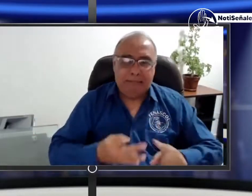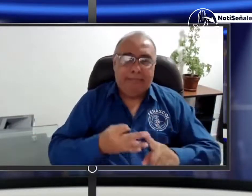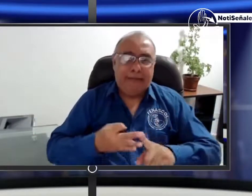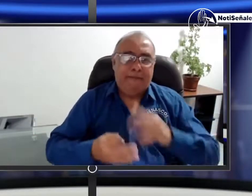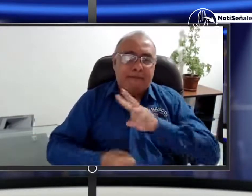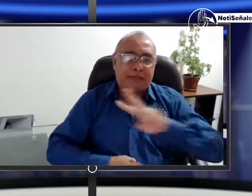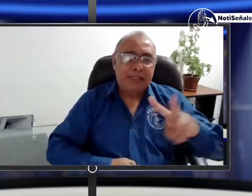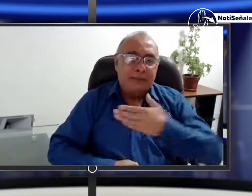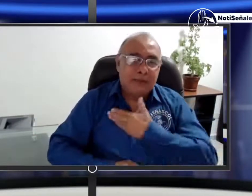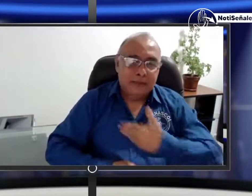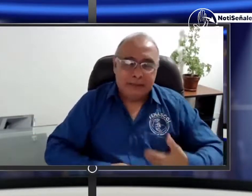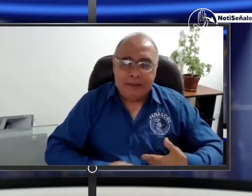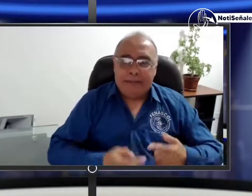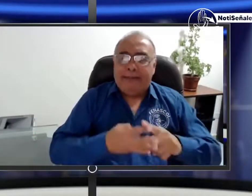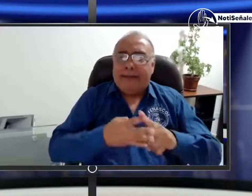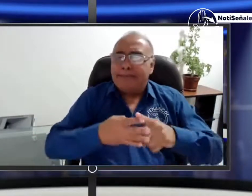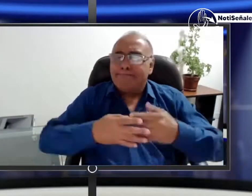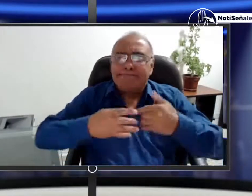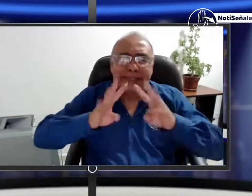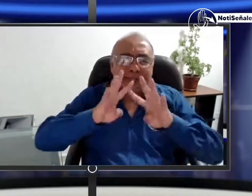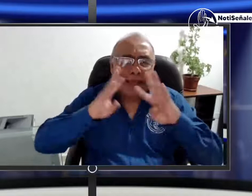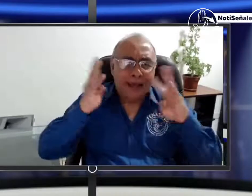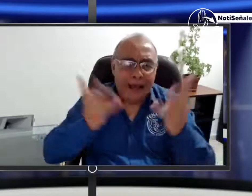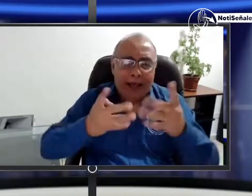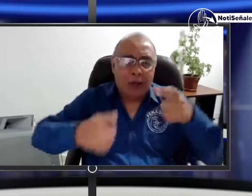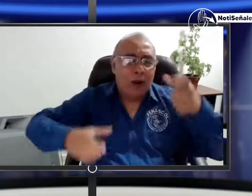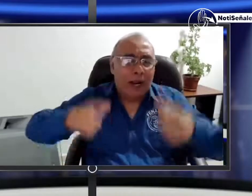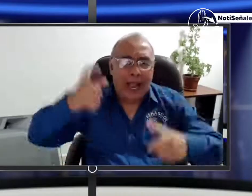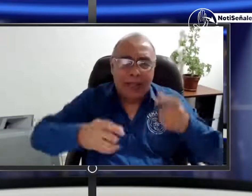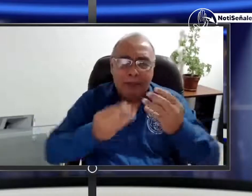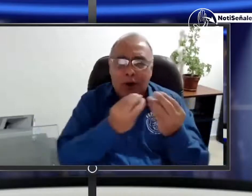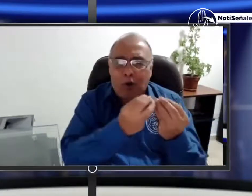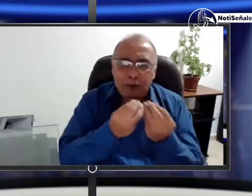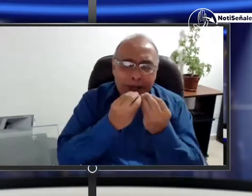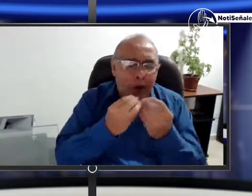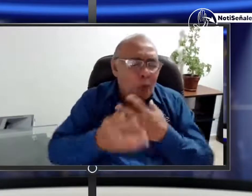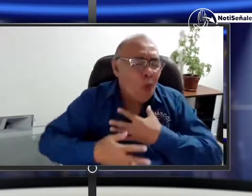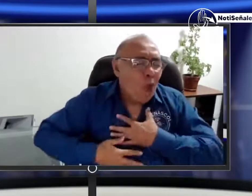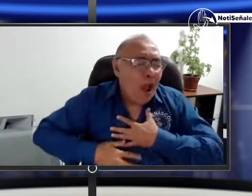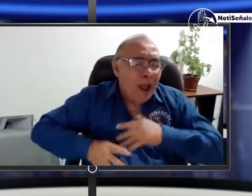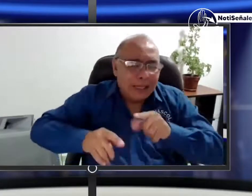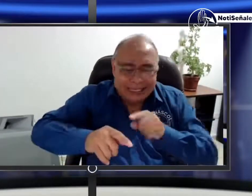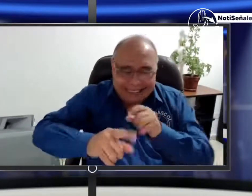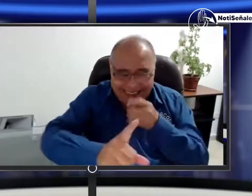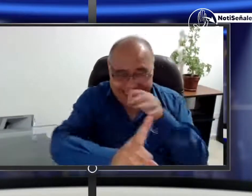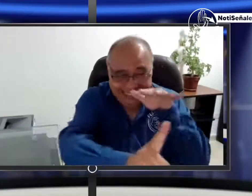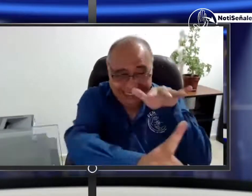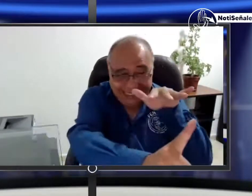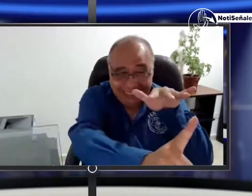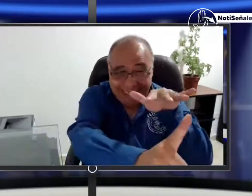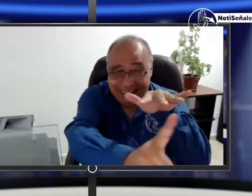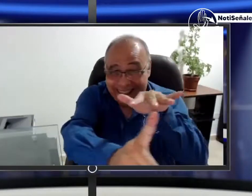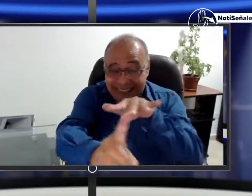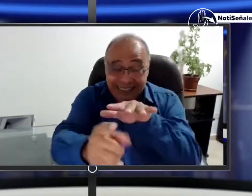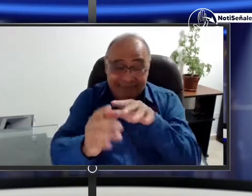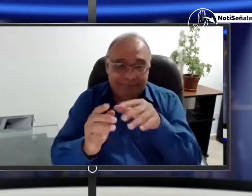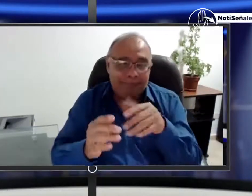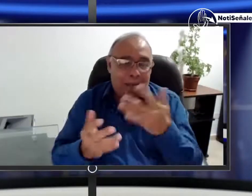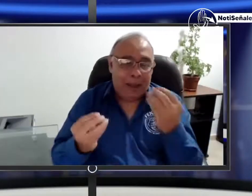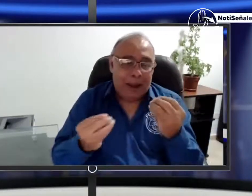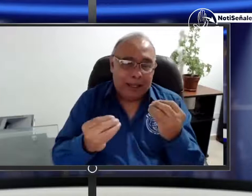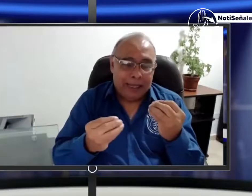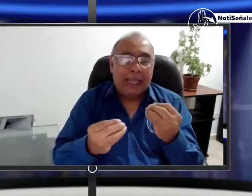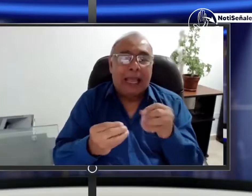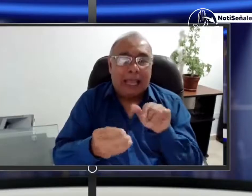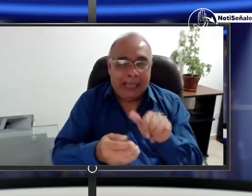alcaldes funcionarios del gobierno vicepresidentes en el senado en la cámara del consejo cualquiera de